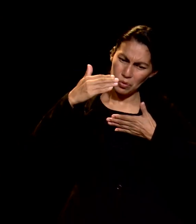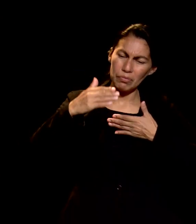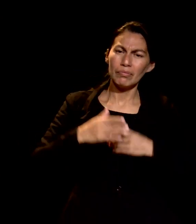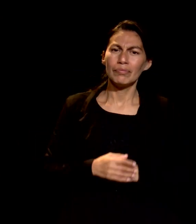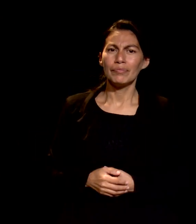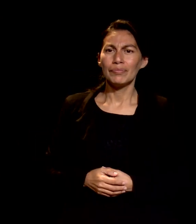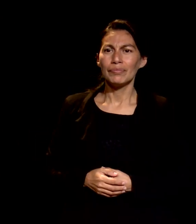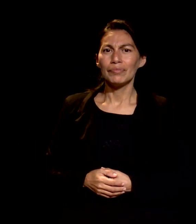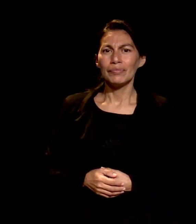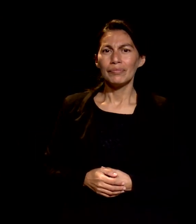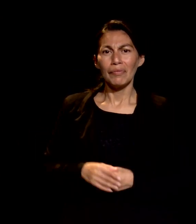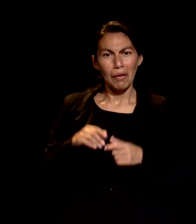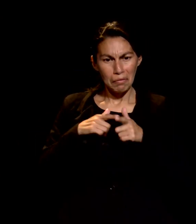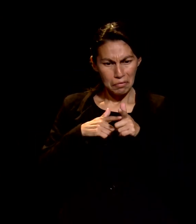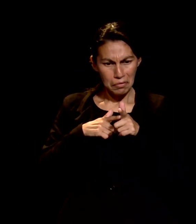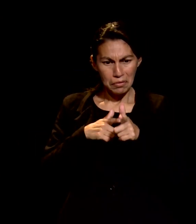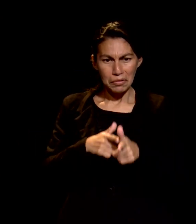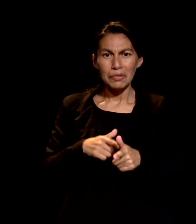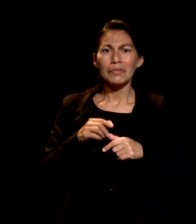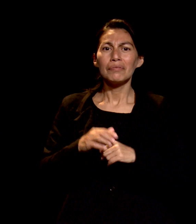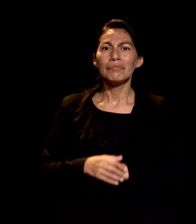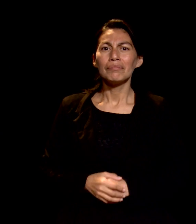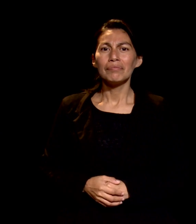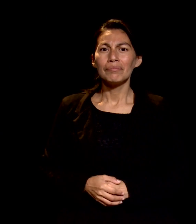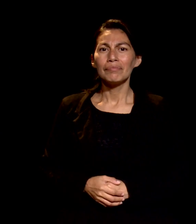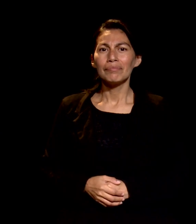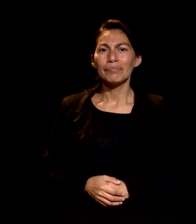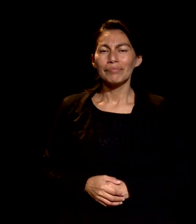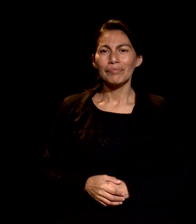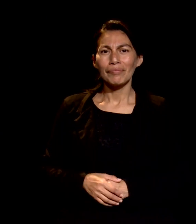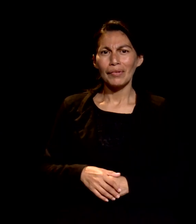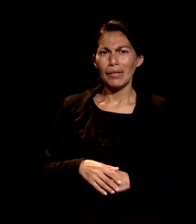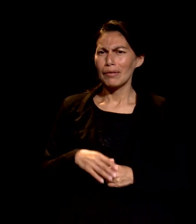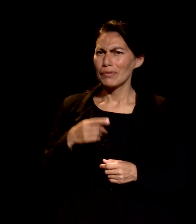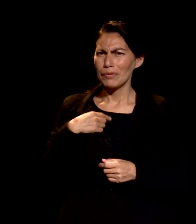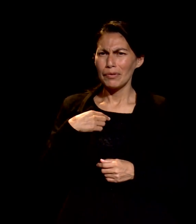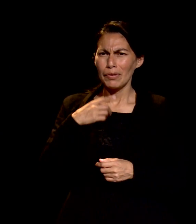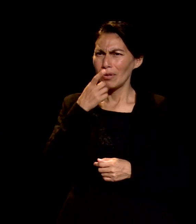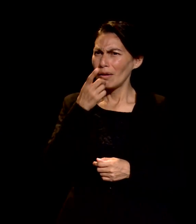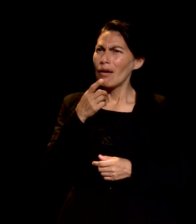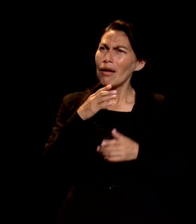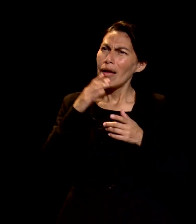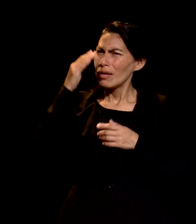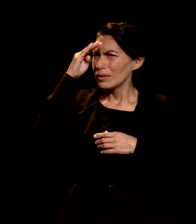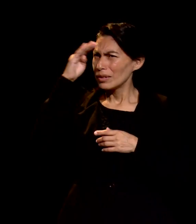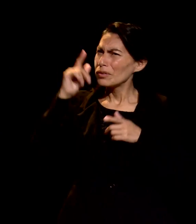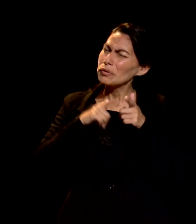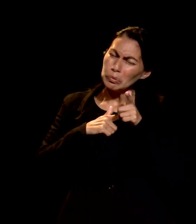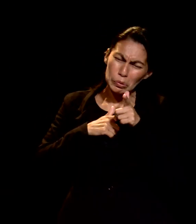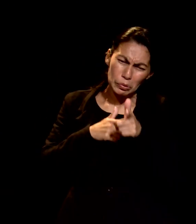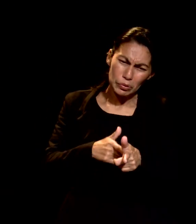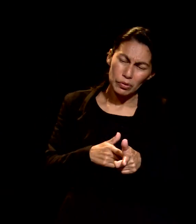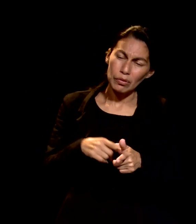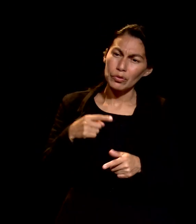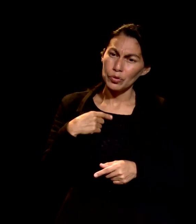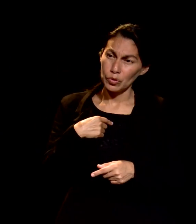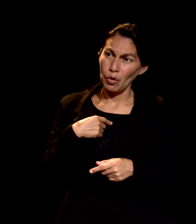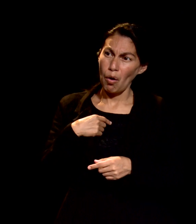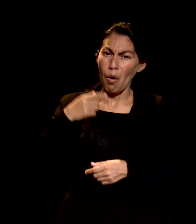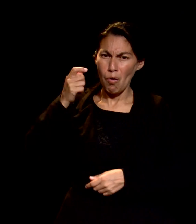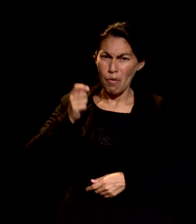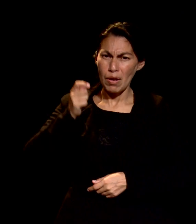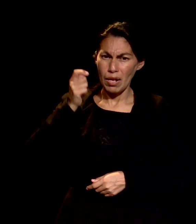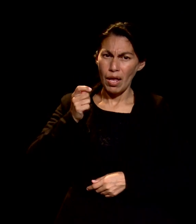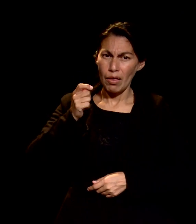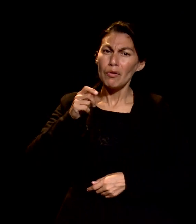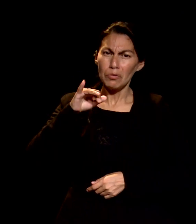Y pues vamos a servir al señor todo el tiempo. Amén. Aunque estemos jubilados, pero no estamos retirados.